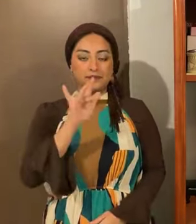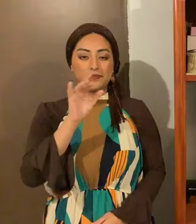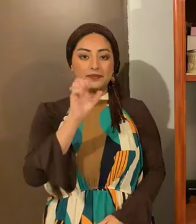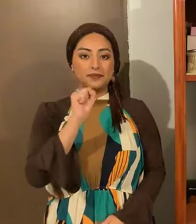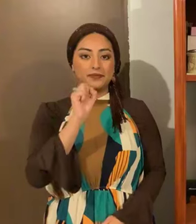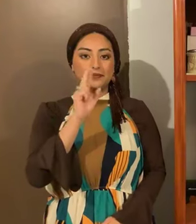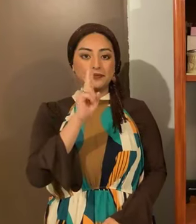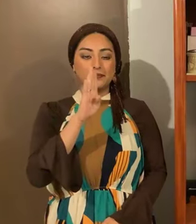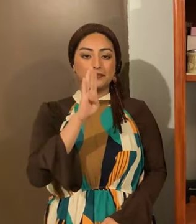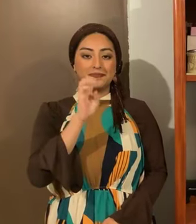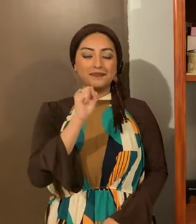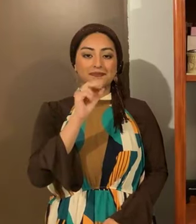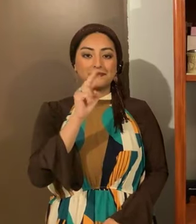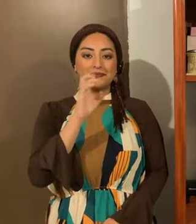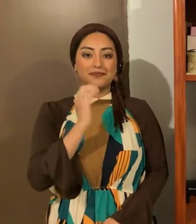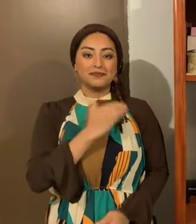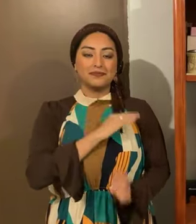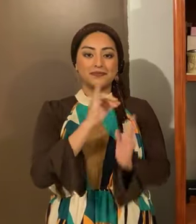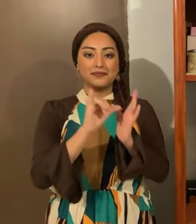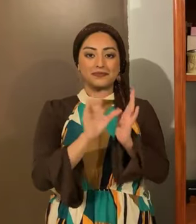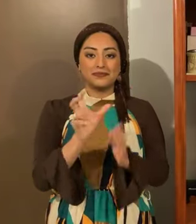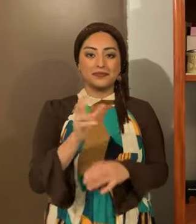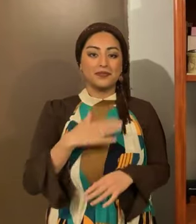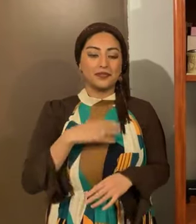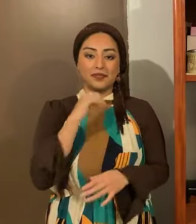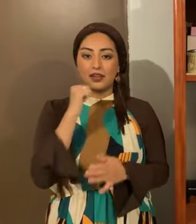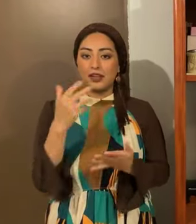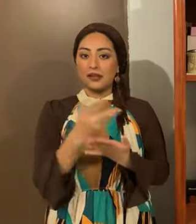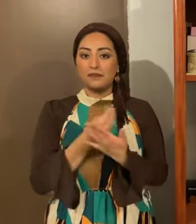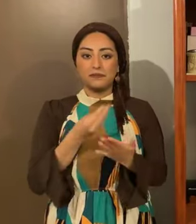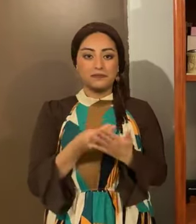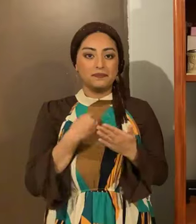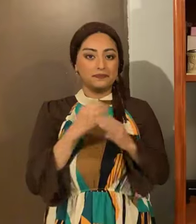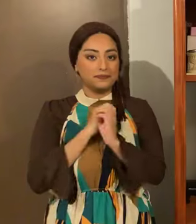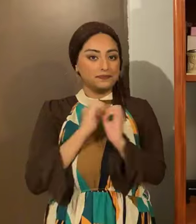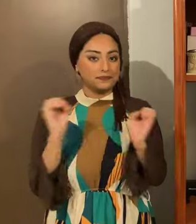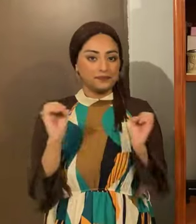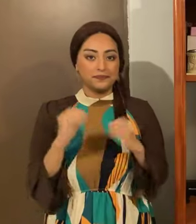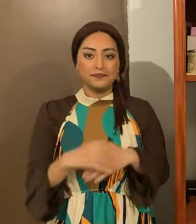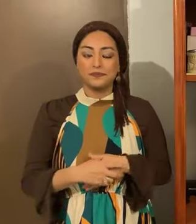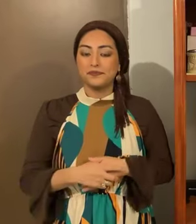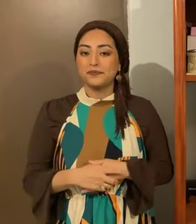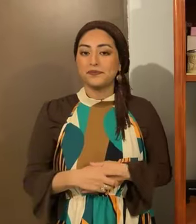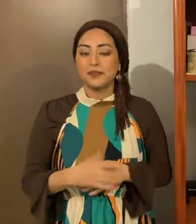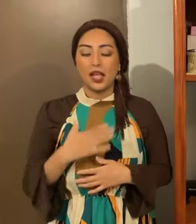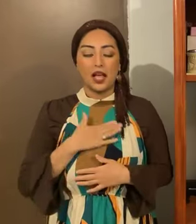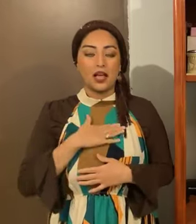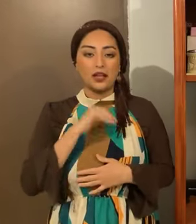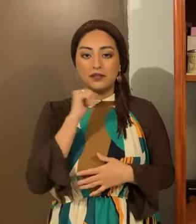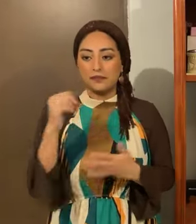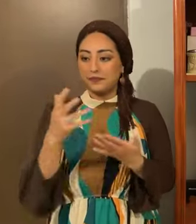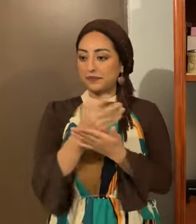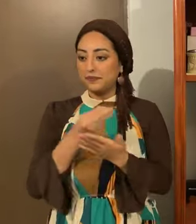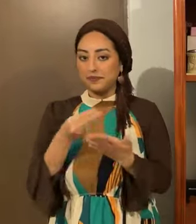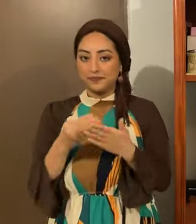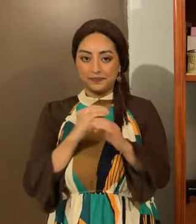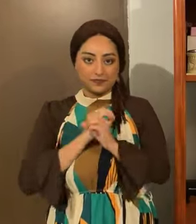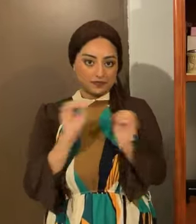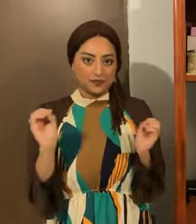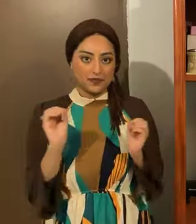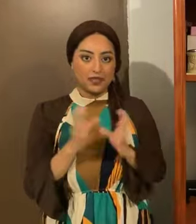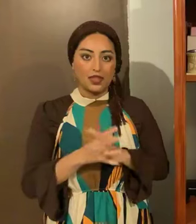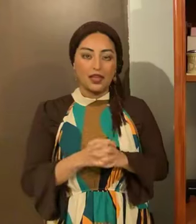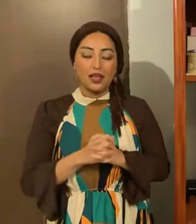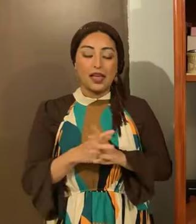suscribirse al canal. Y yo no monetizo los videos. Está bien demostrado que yo no monetizo los videos.